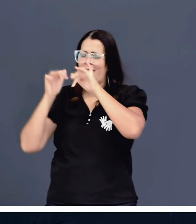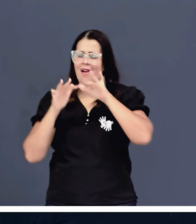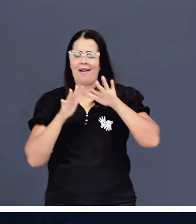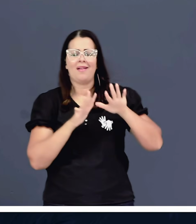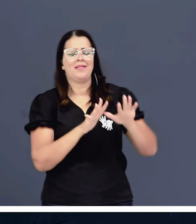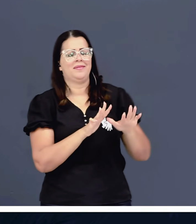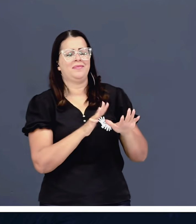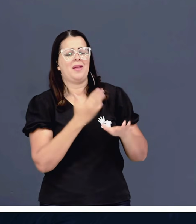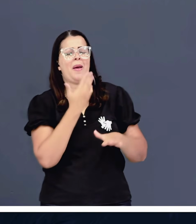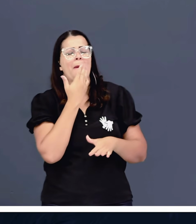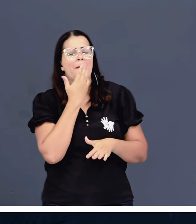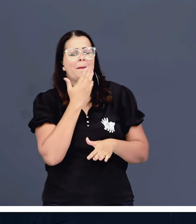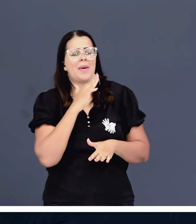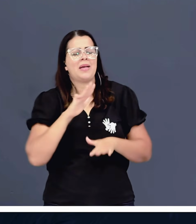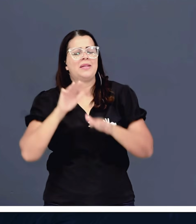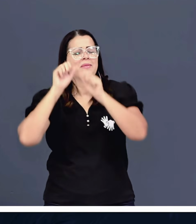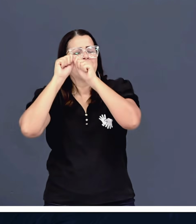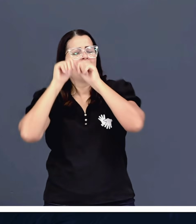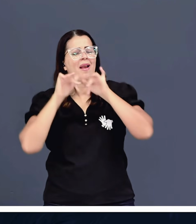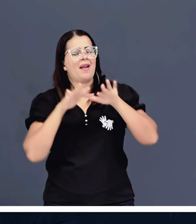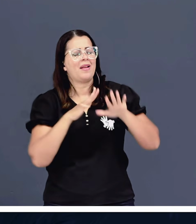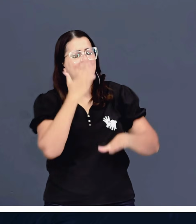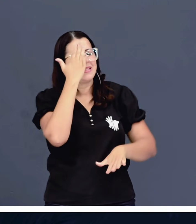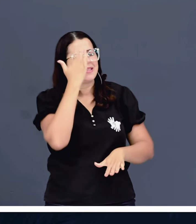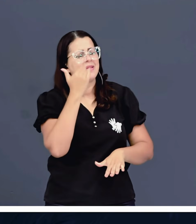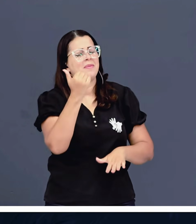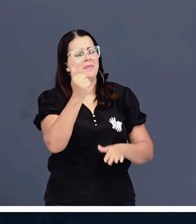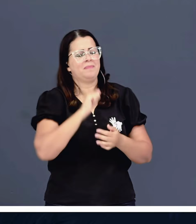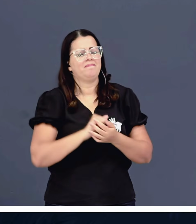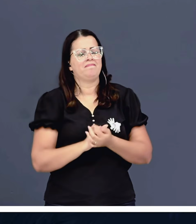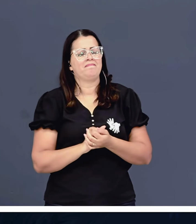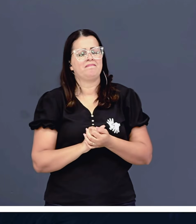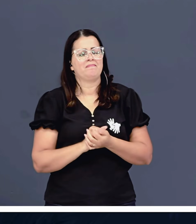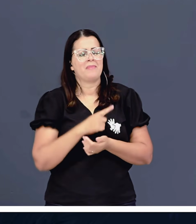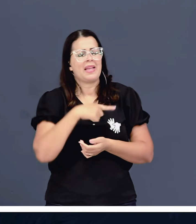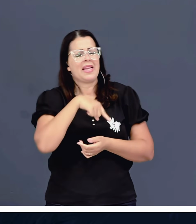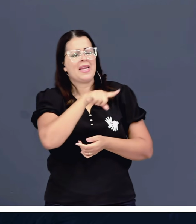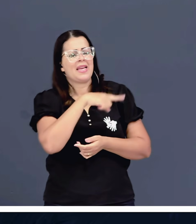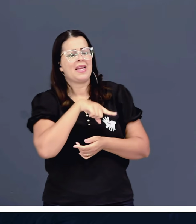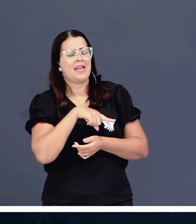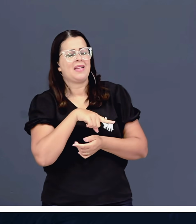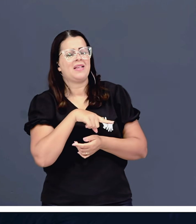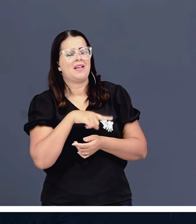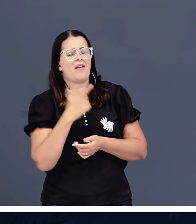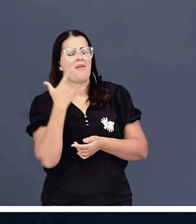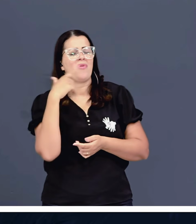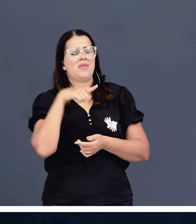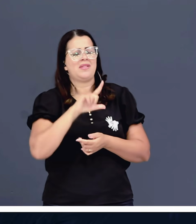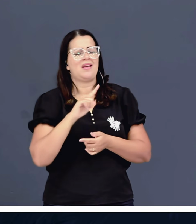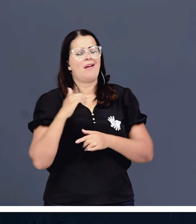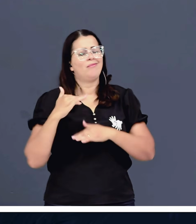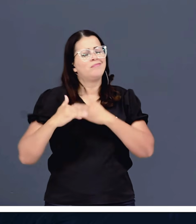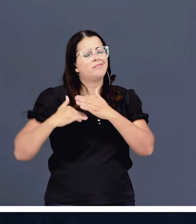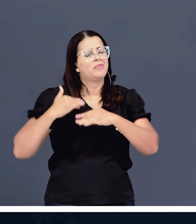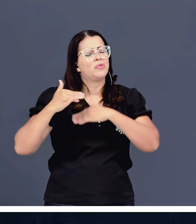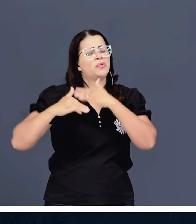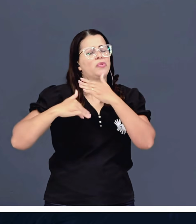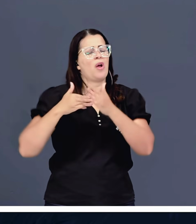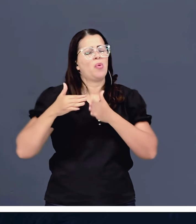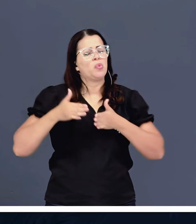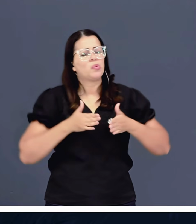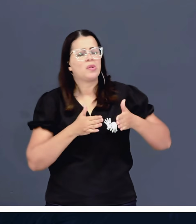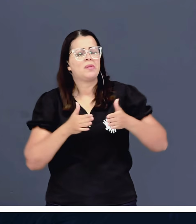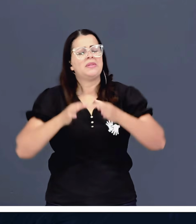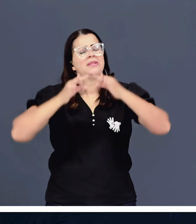sobre eles a bênção de sabedoria, meu Deus, para que eles criem o Ravi no caminho em